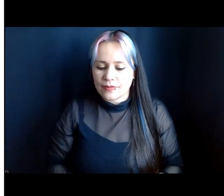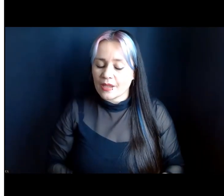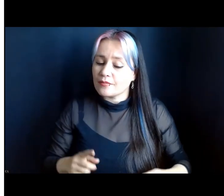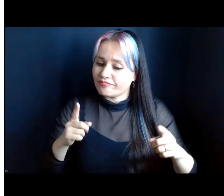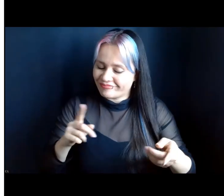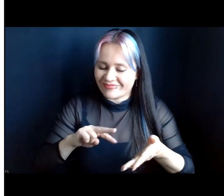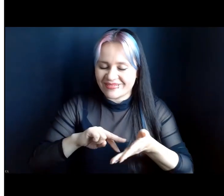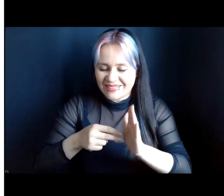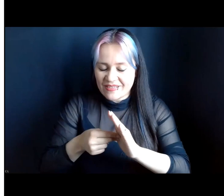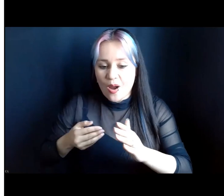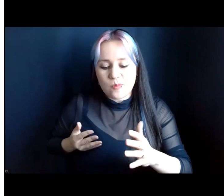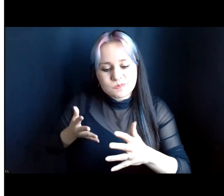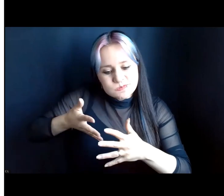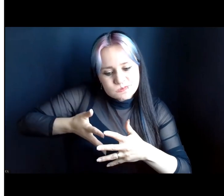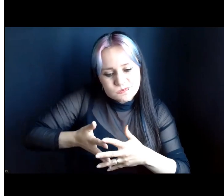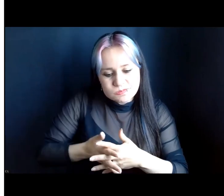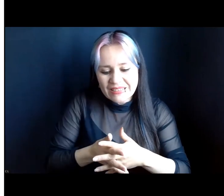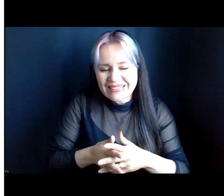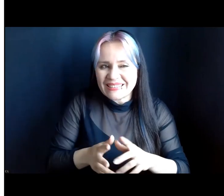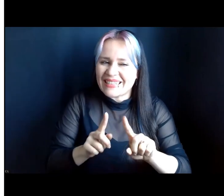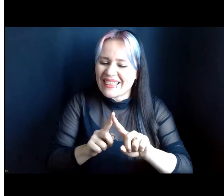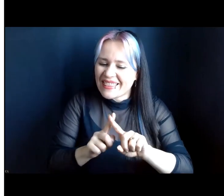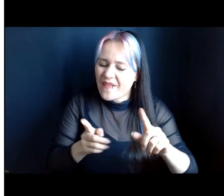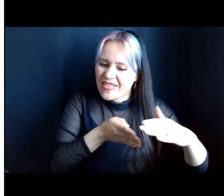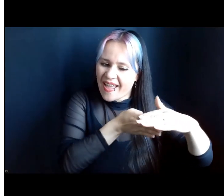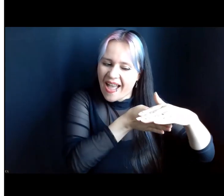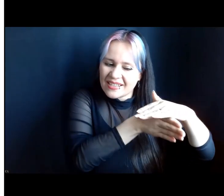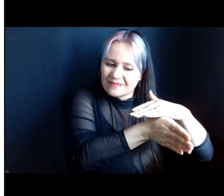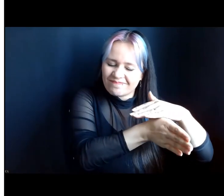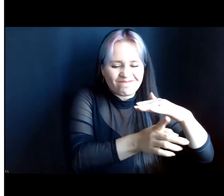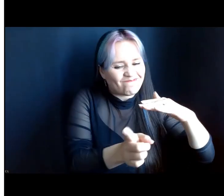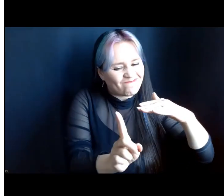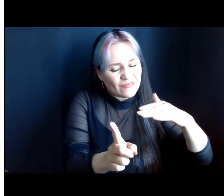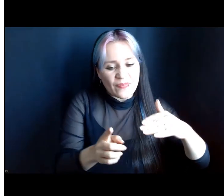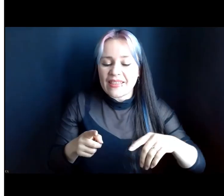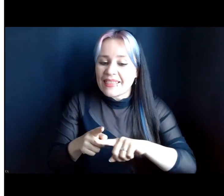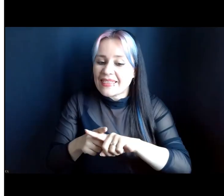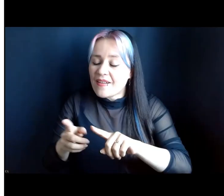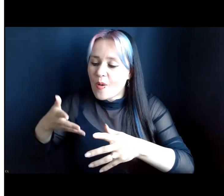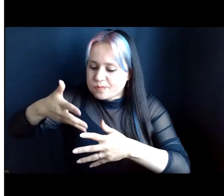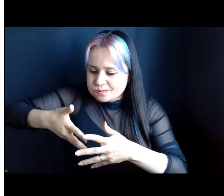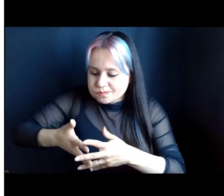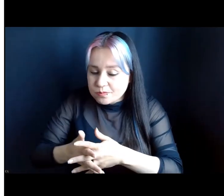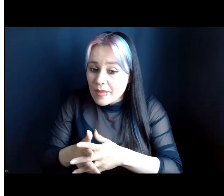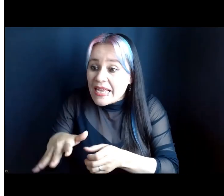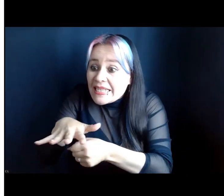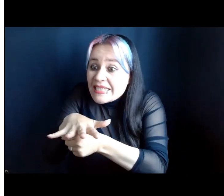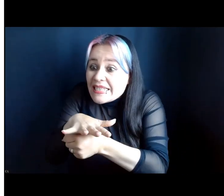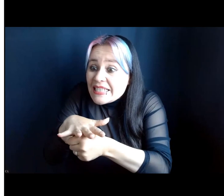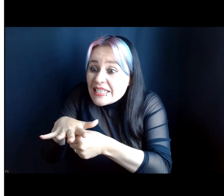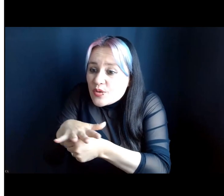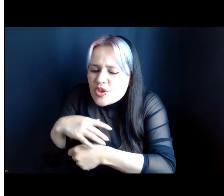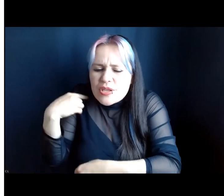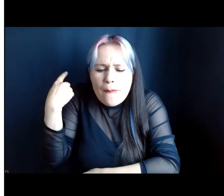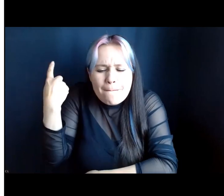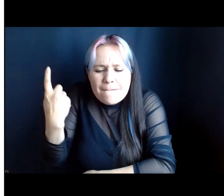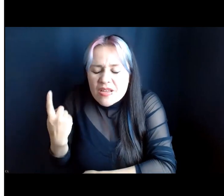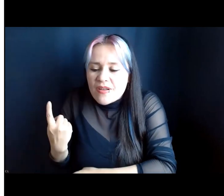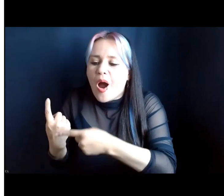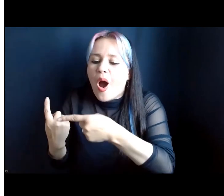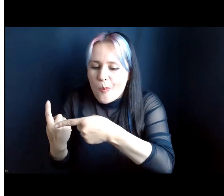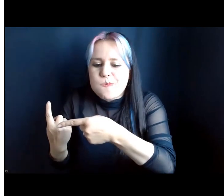que no impongan una carga desproporcionada o indebida cuando se requieran en caso particular para garantizar a las personas con